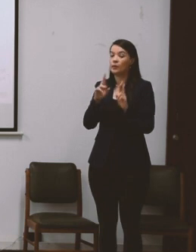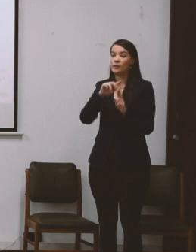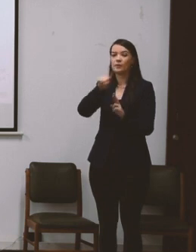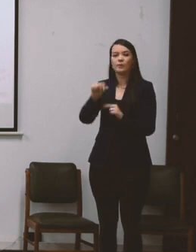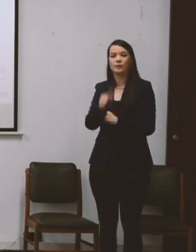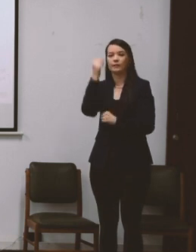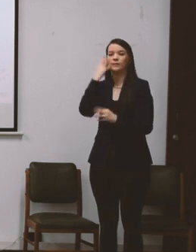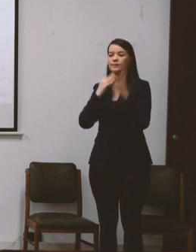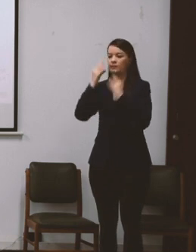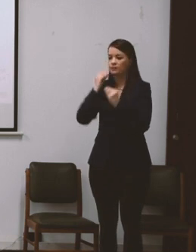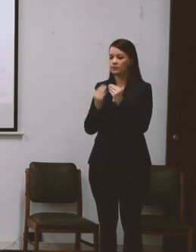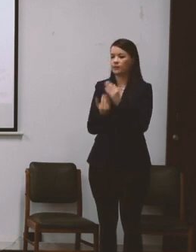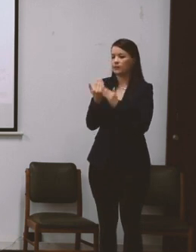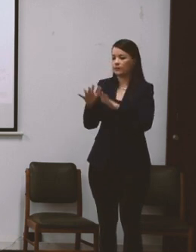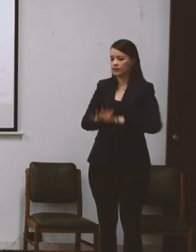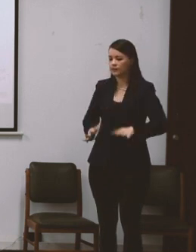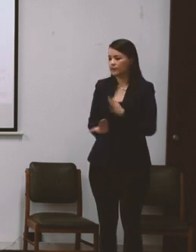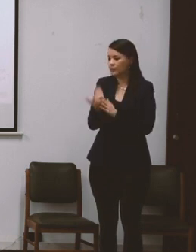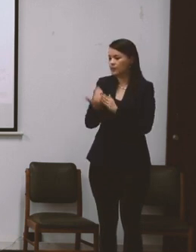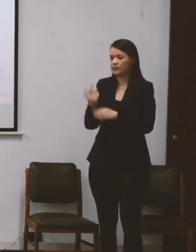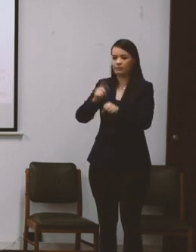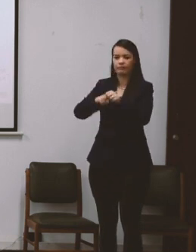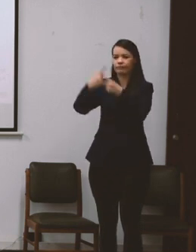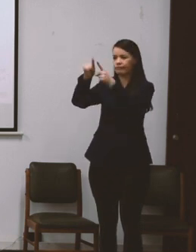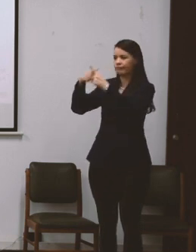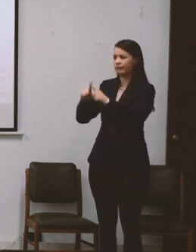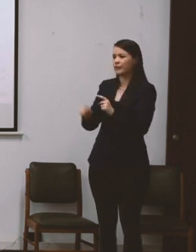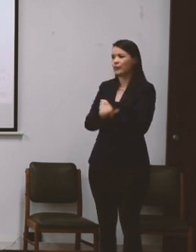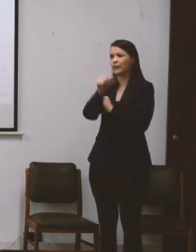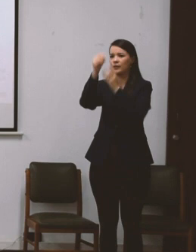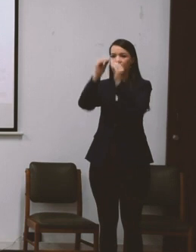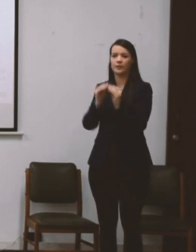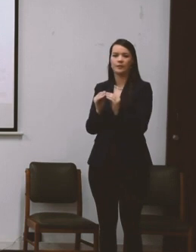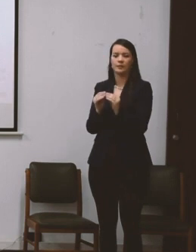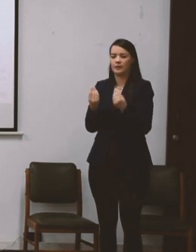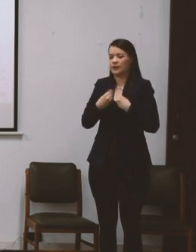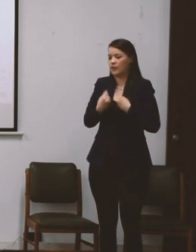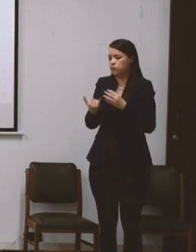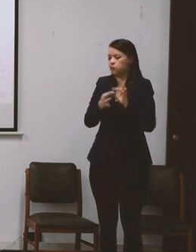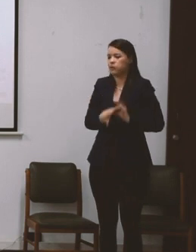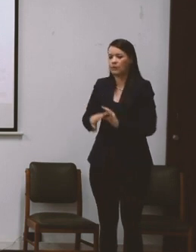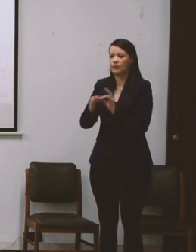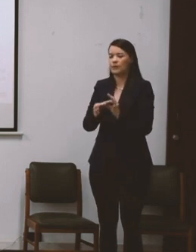otras experiencias, espacios y temporalidades. Hay otras maneras de devenir en colectivo. El camino para mí no es la